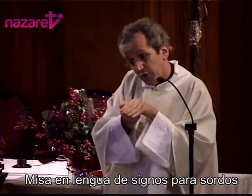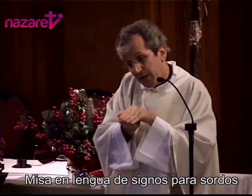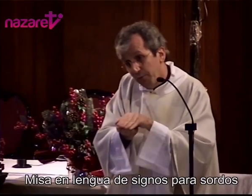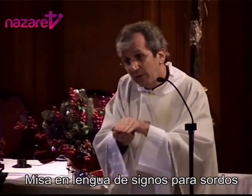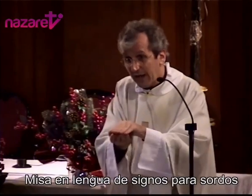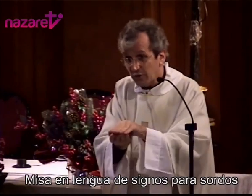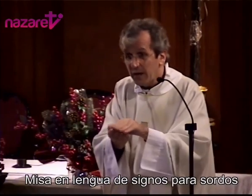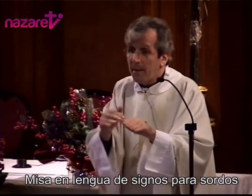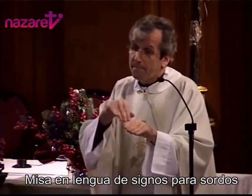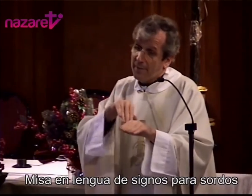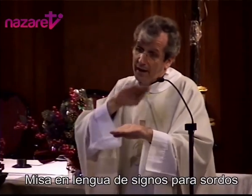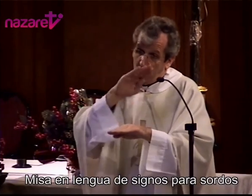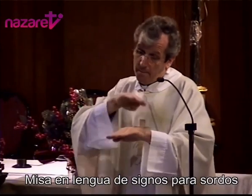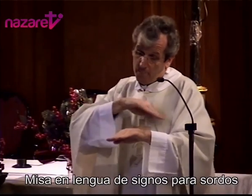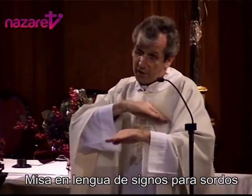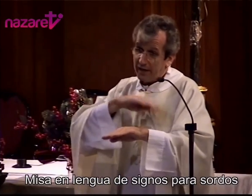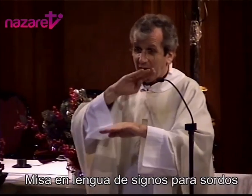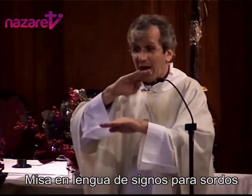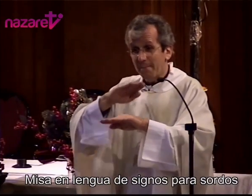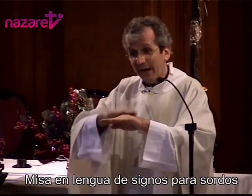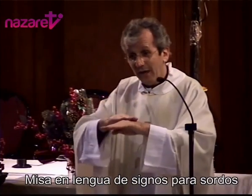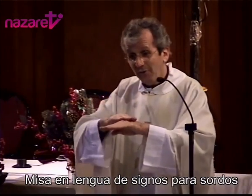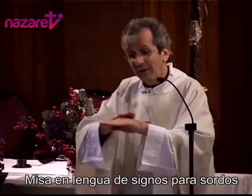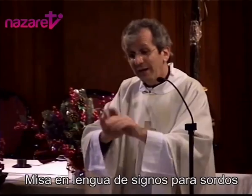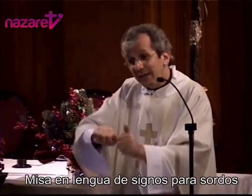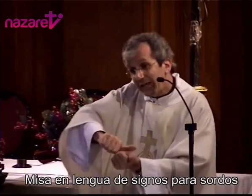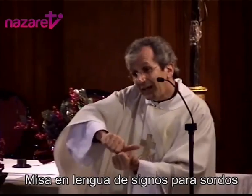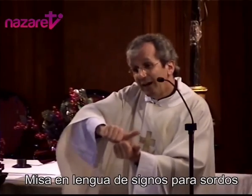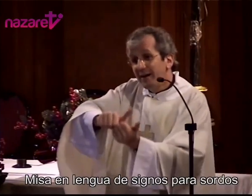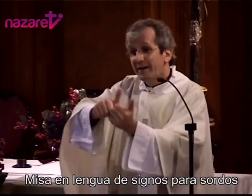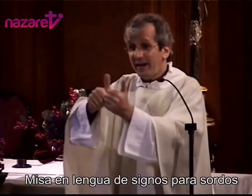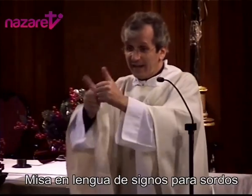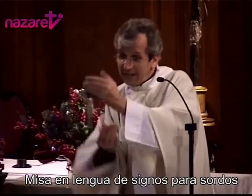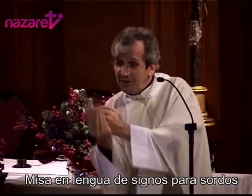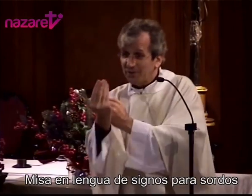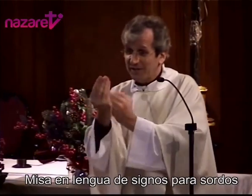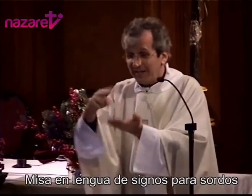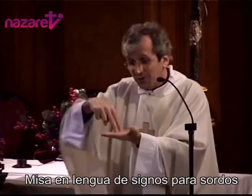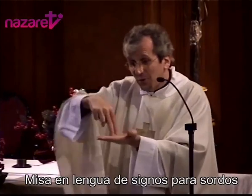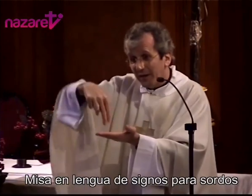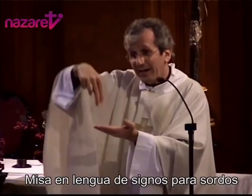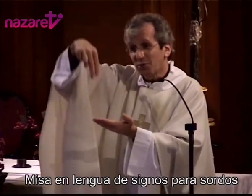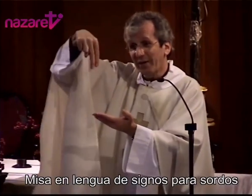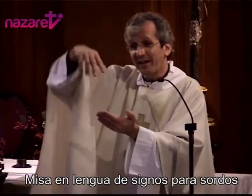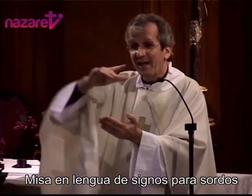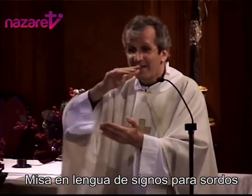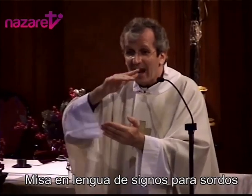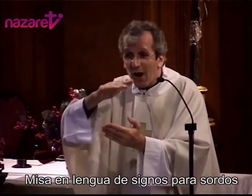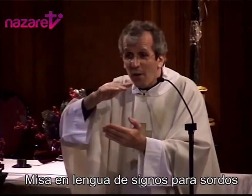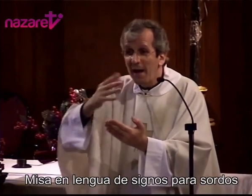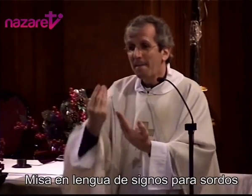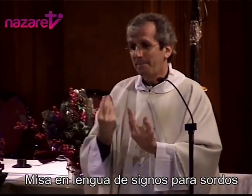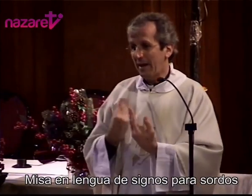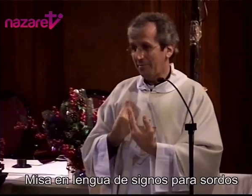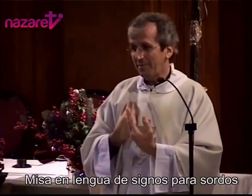como sepultados para morir al pecado y renacidos, resurgir del